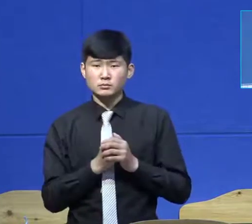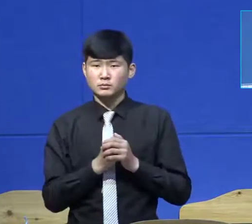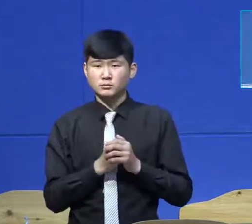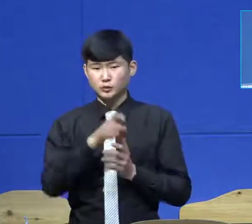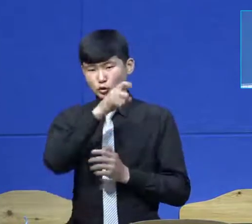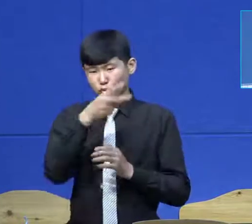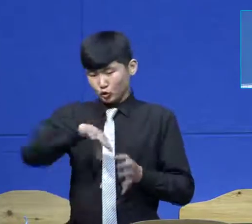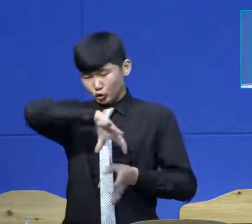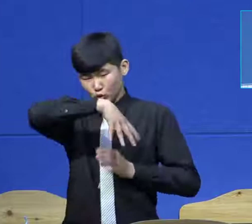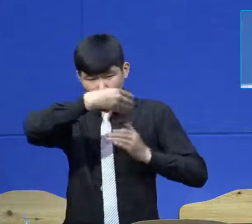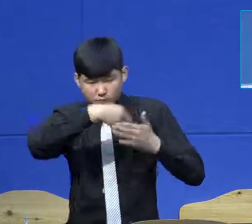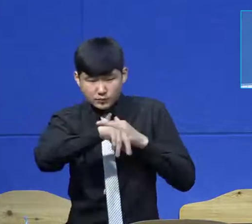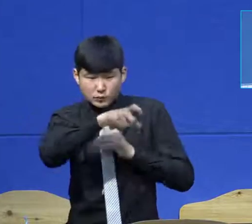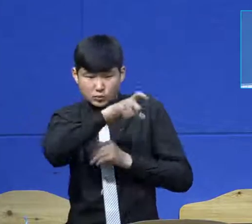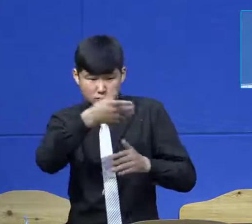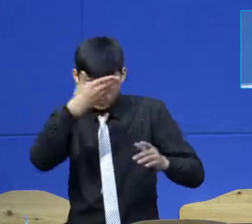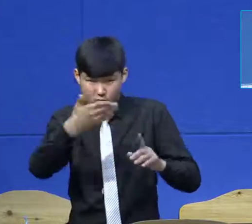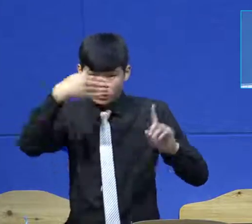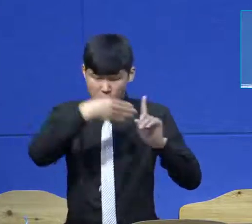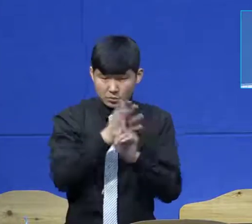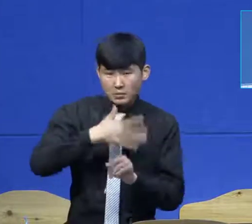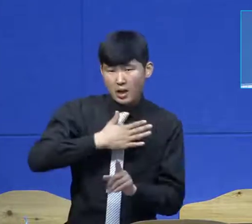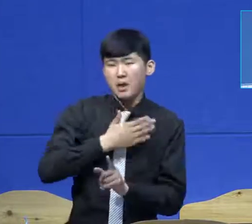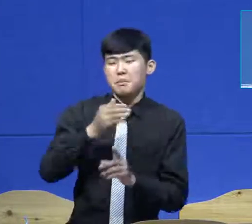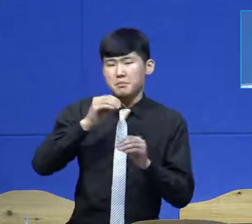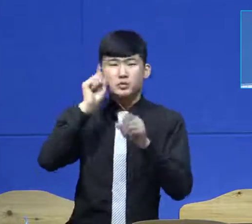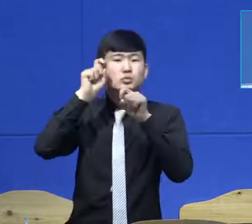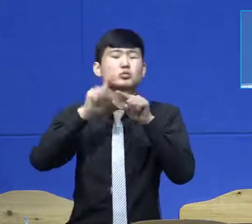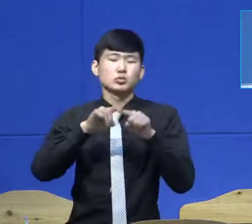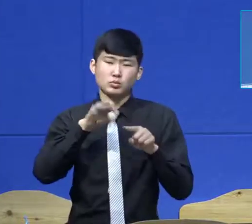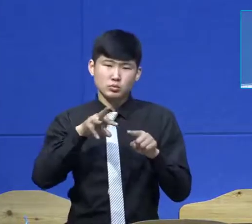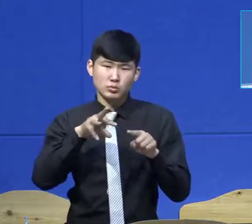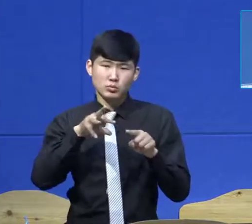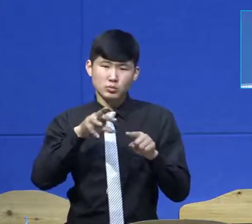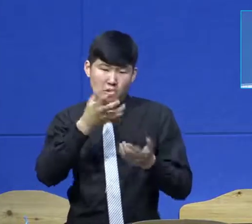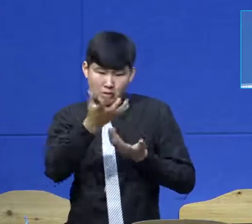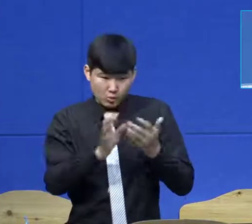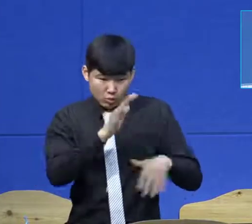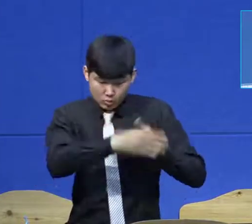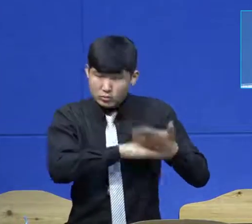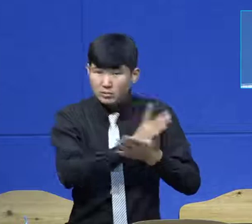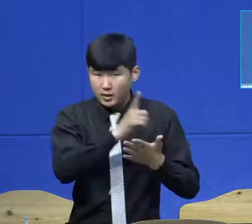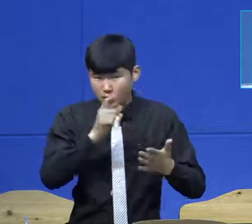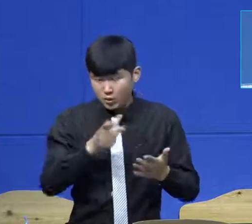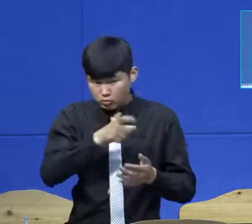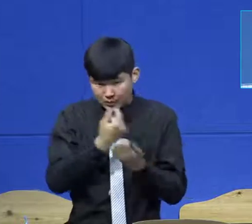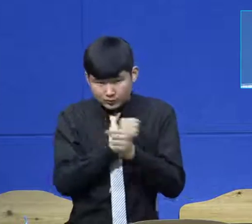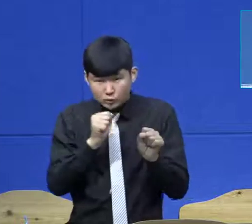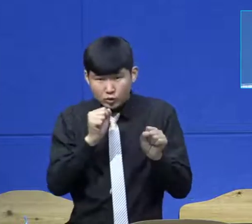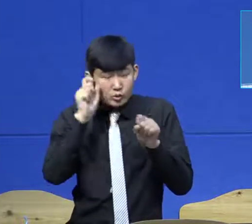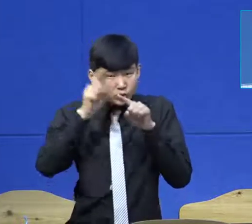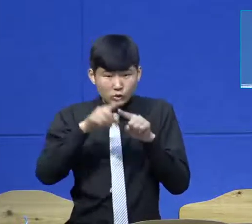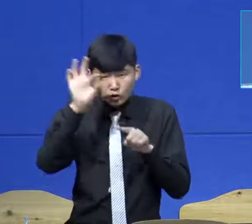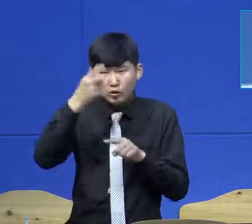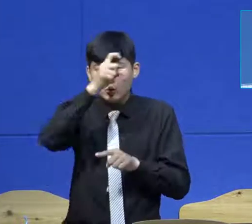Хүүгээ ертөнцид илгээсэн түүгээр дамжуулан бидний амьд байхын тулд юм. Там руу явж байгаа хүмүүсийг аврахын тулд цорын ганц